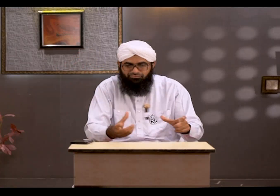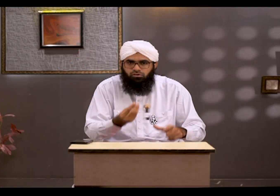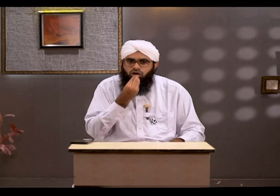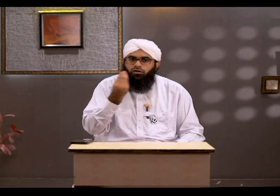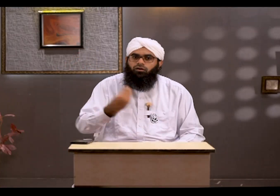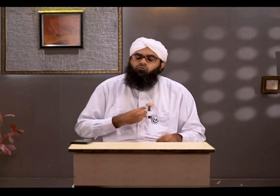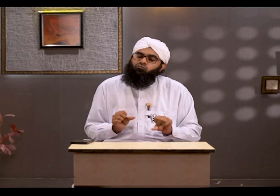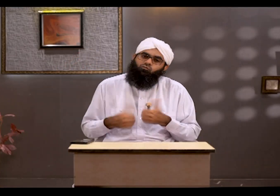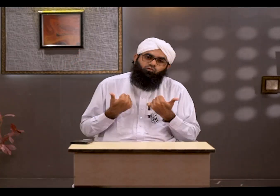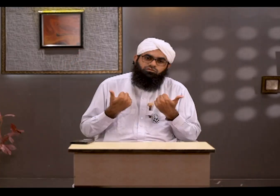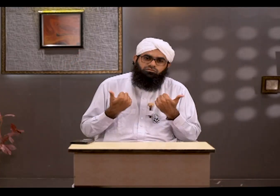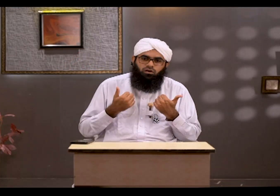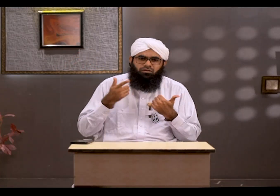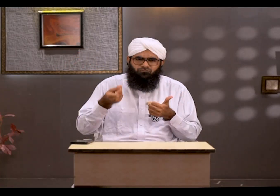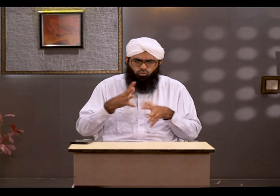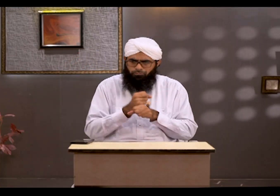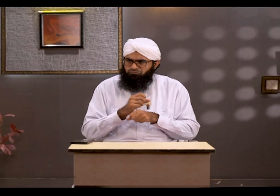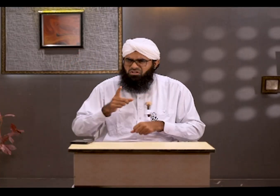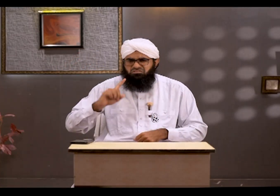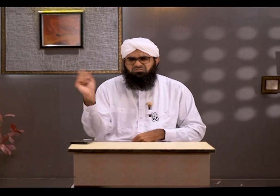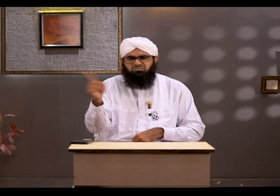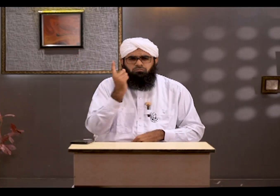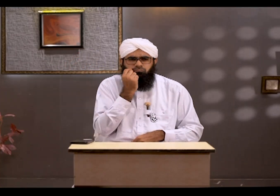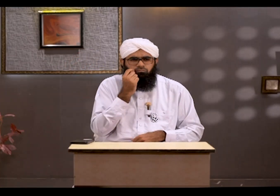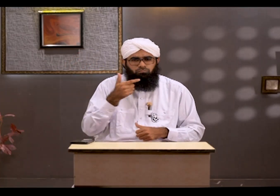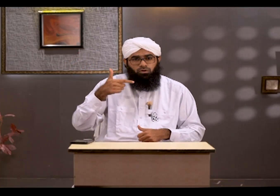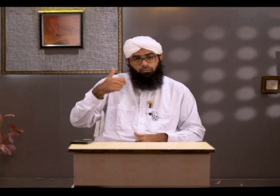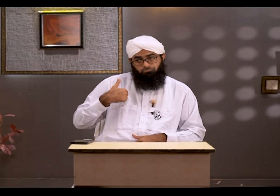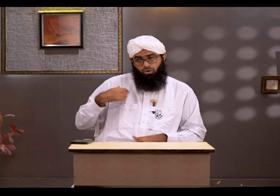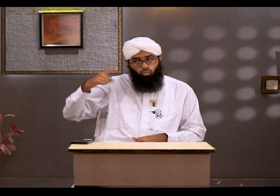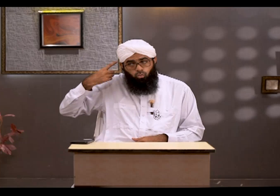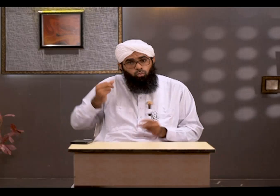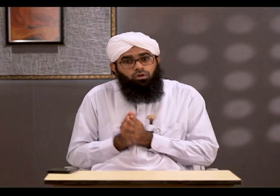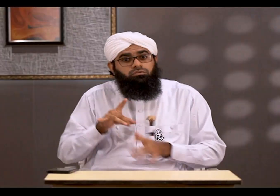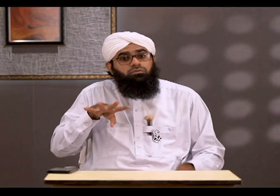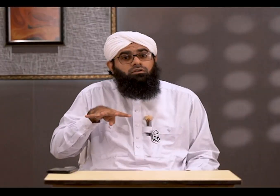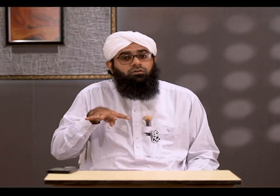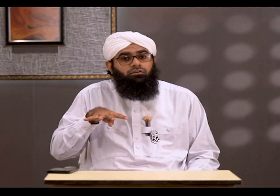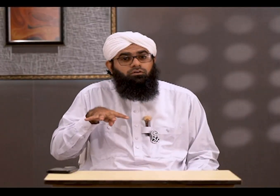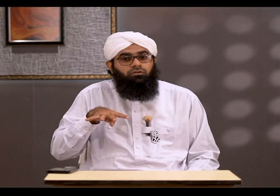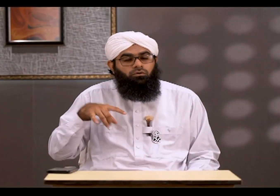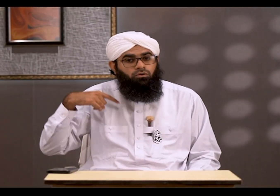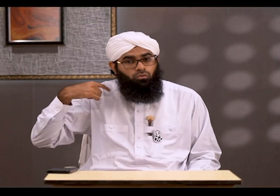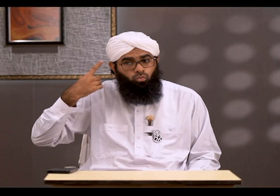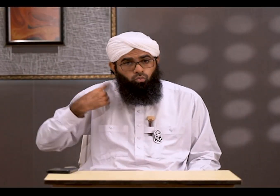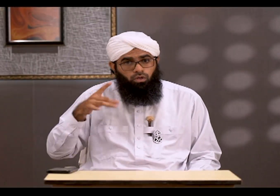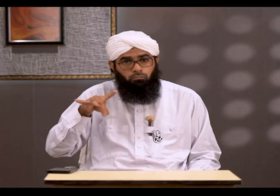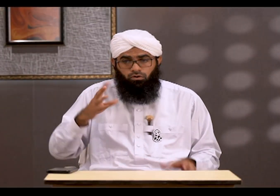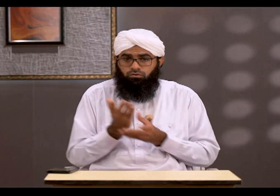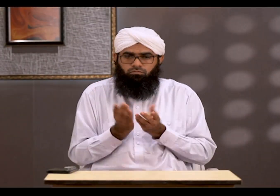آ جائے گا۔ کم سے کم ہر ایک شخص کے سرہانے 10,000 خادم کھڑے ہوں گے۔ خادموں میں سے ہر ایک کے ہاتھ میں چاندی اور